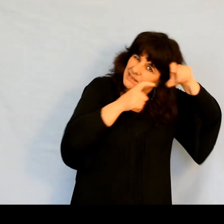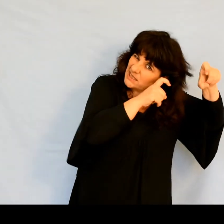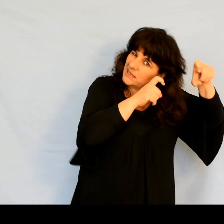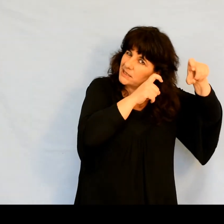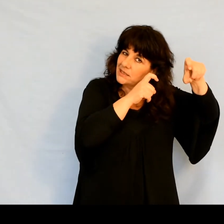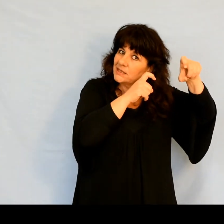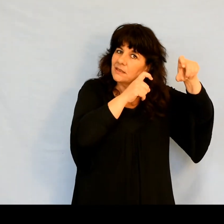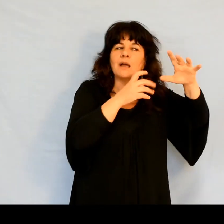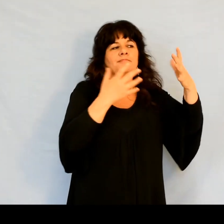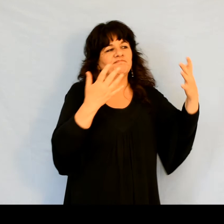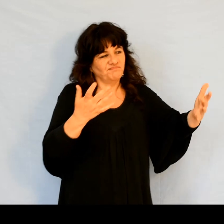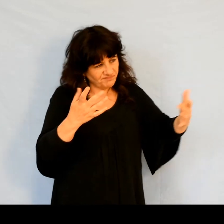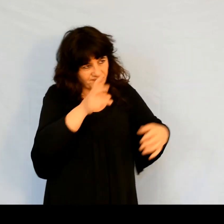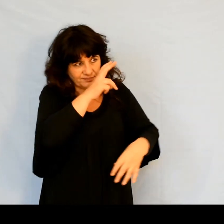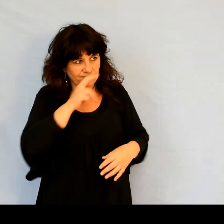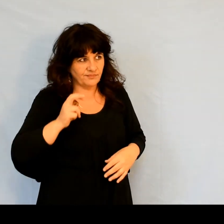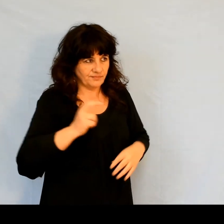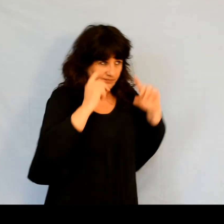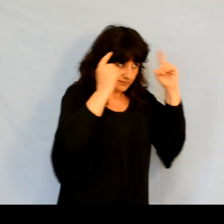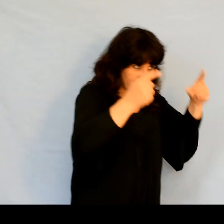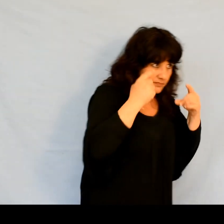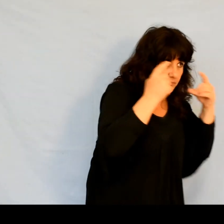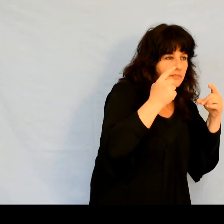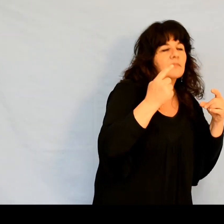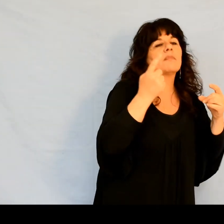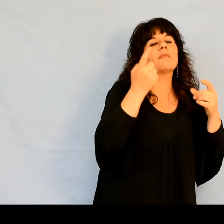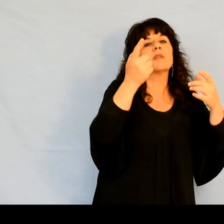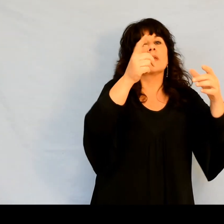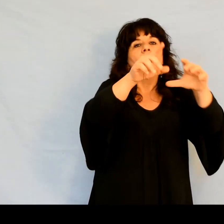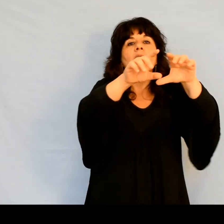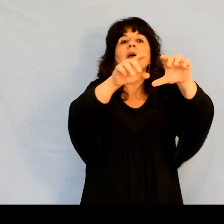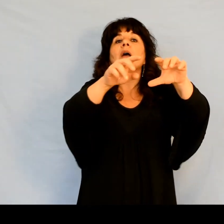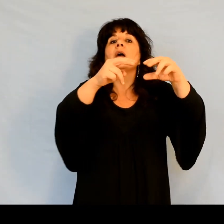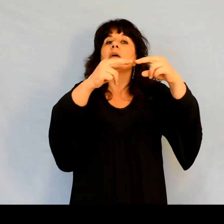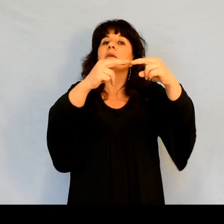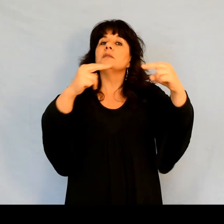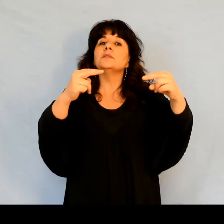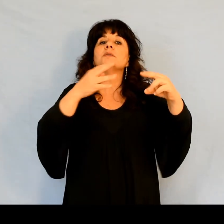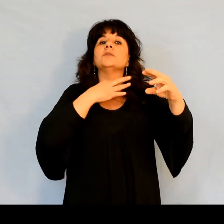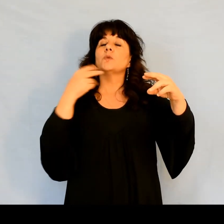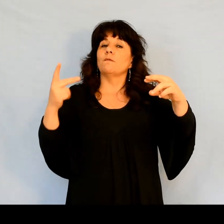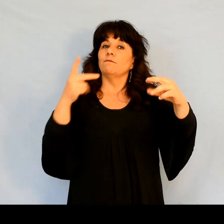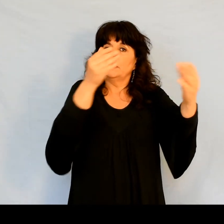Il alla prendre le bélier et l'offrit en holocauste à la place de son fils.